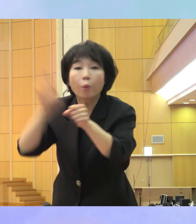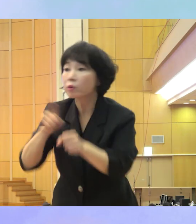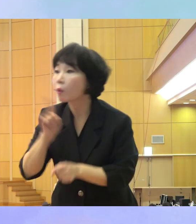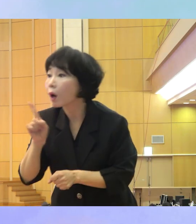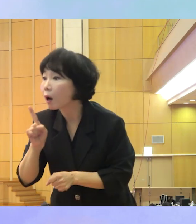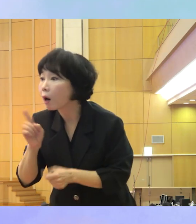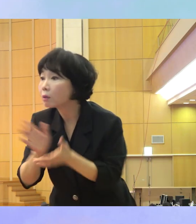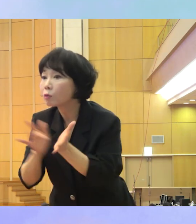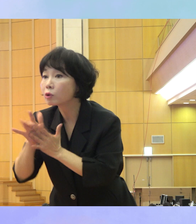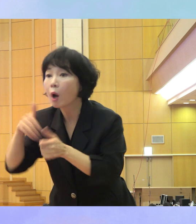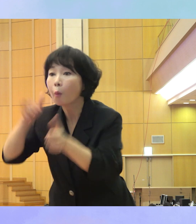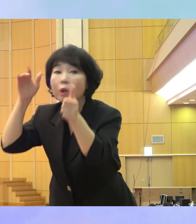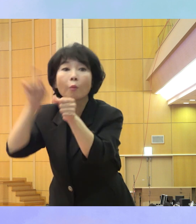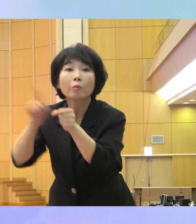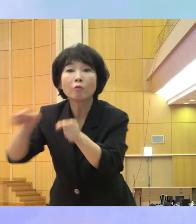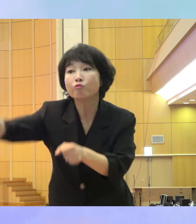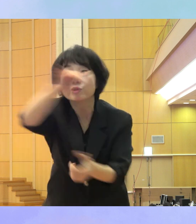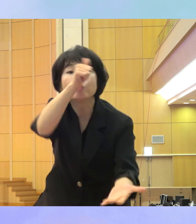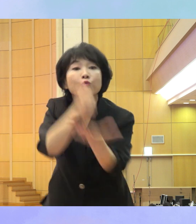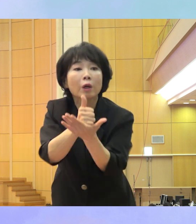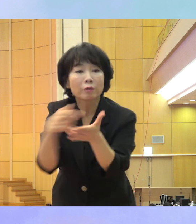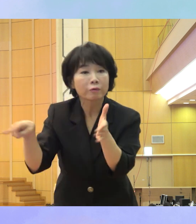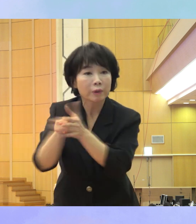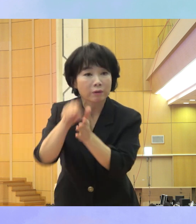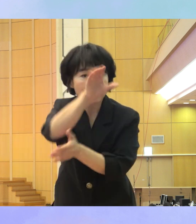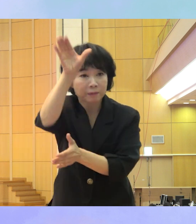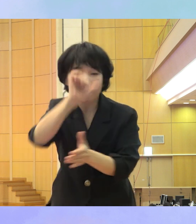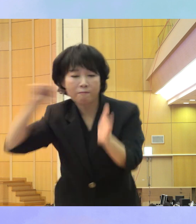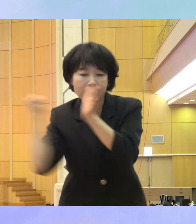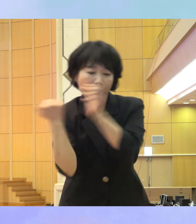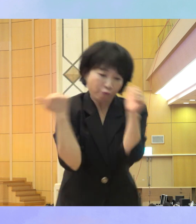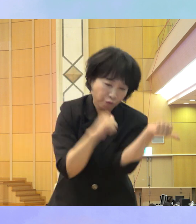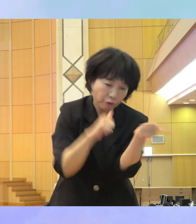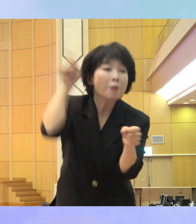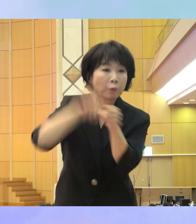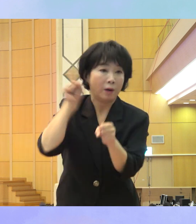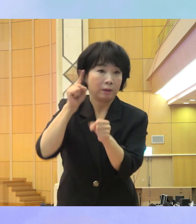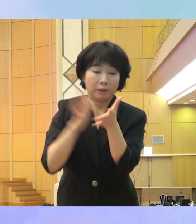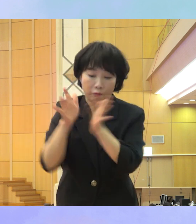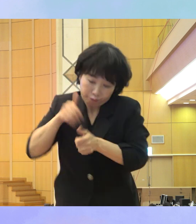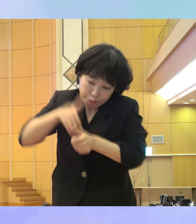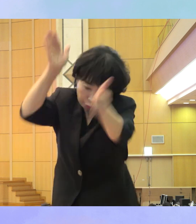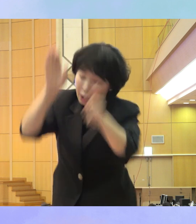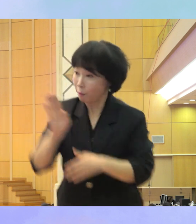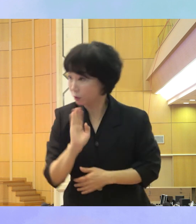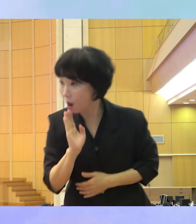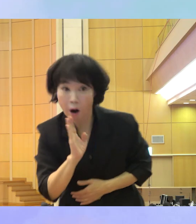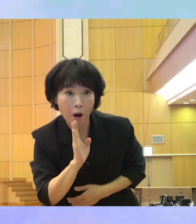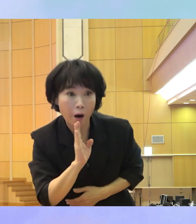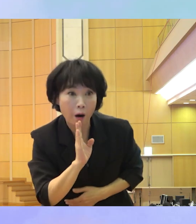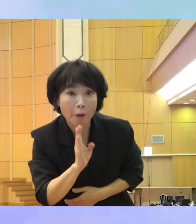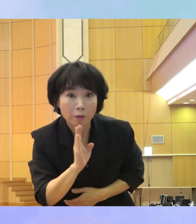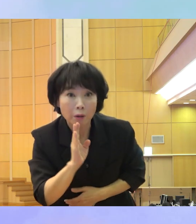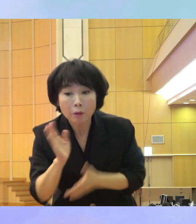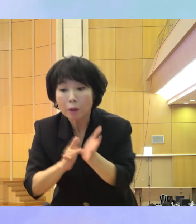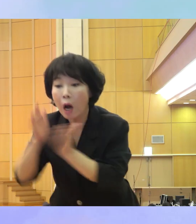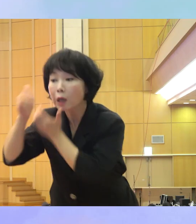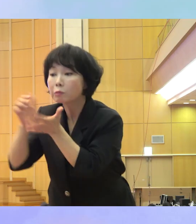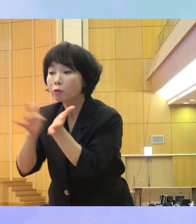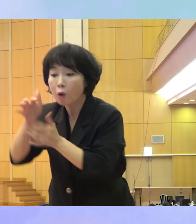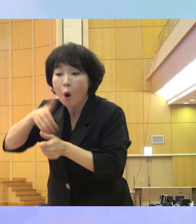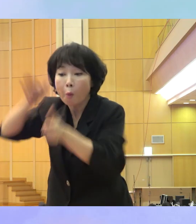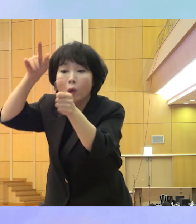죄를 위해서 십자가에 못 박혀 우리 죽을 자리에 대신 죽어주심으로